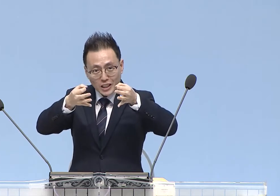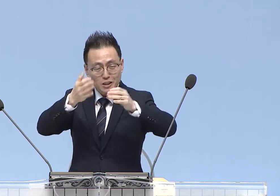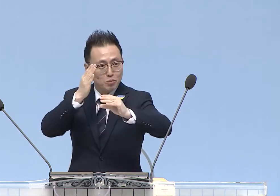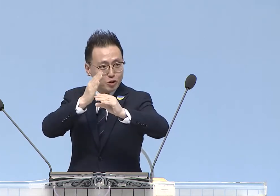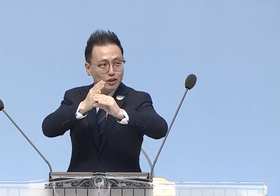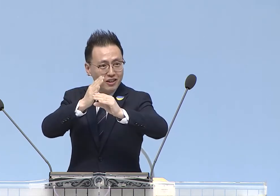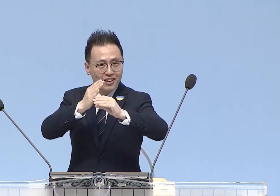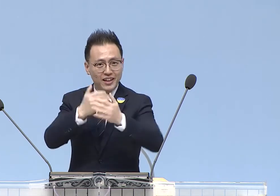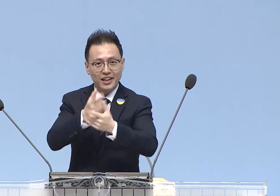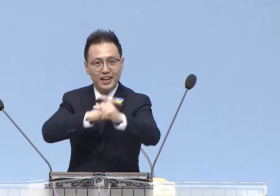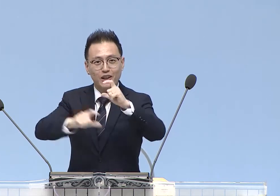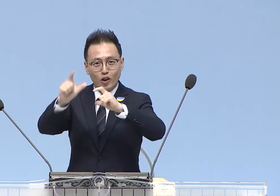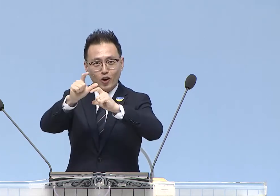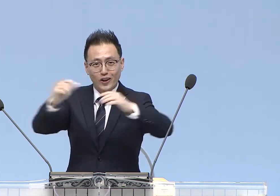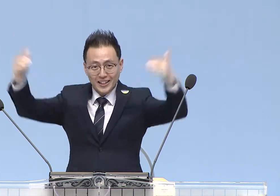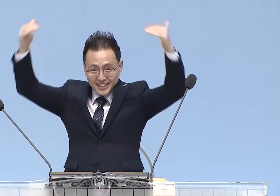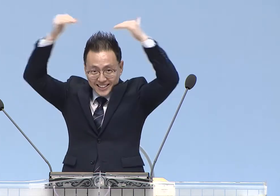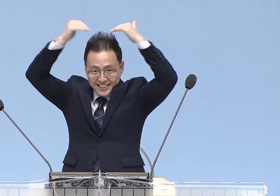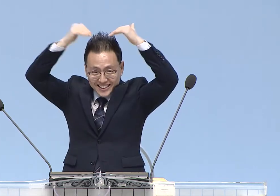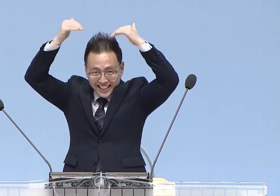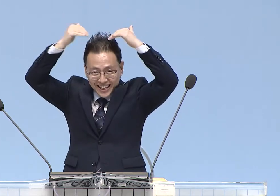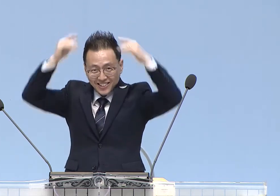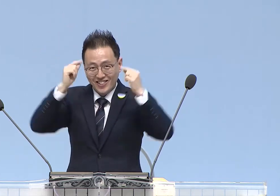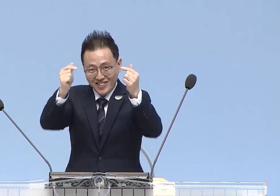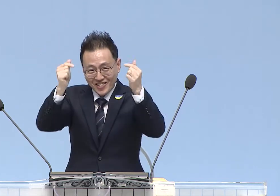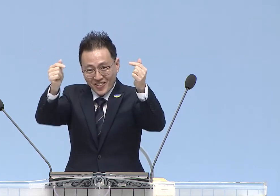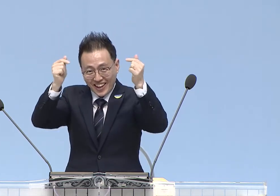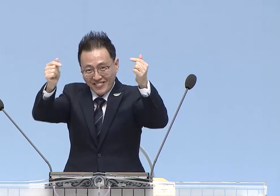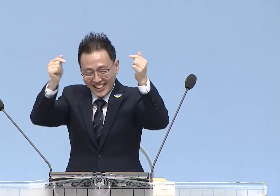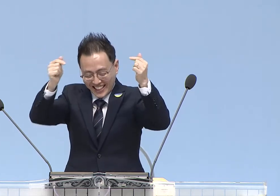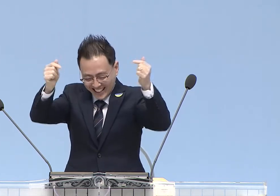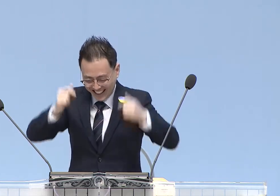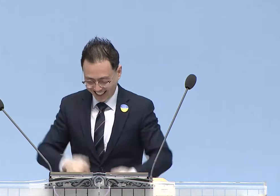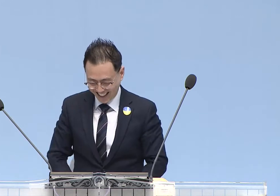계시는 분들 더 사랑하고 축복합니다.